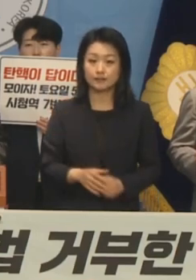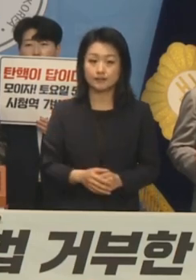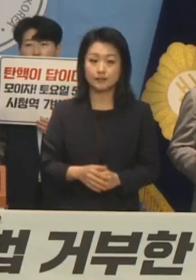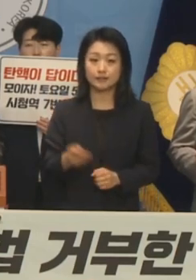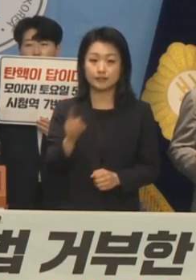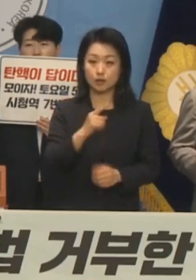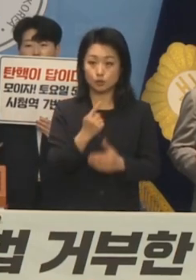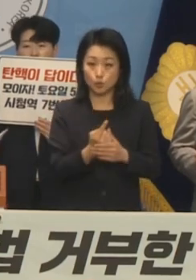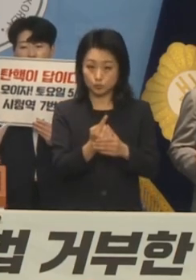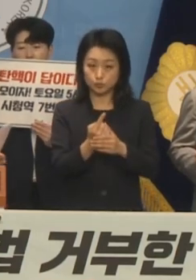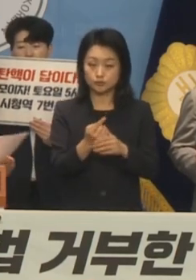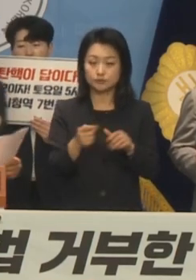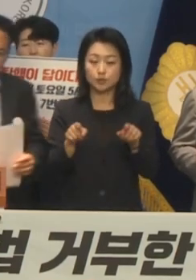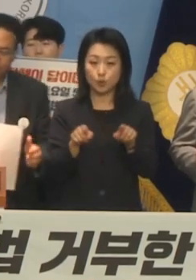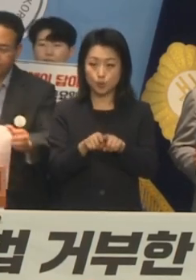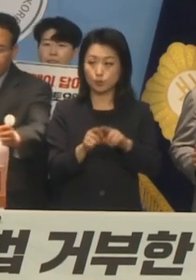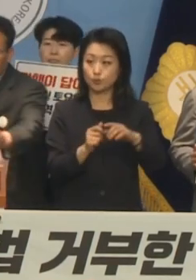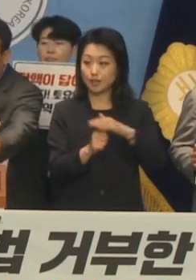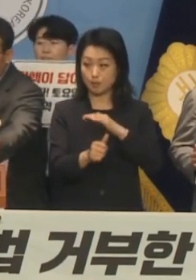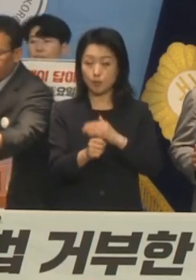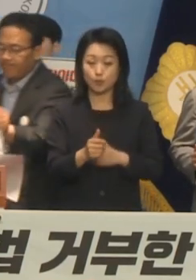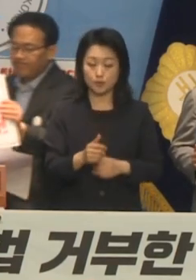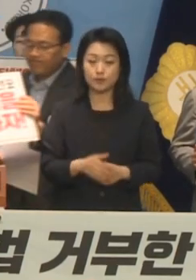이어가도록 하겠습니다.